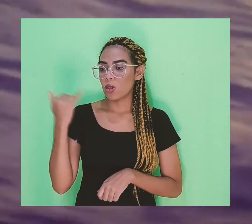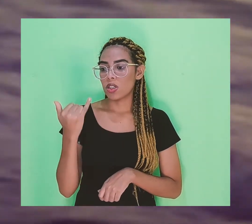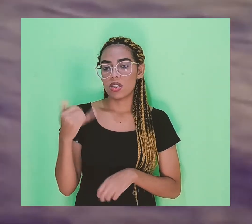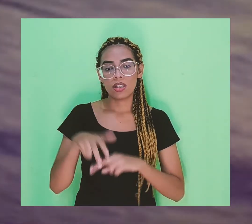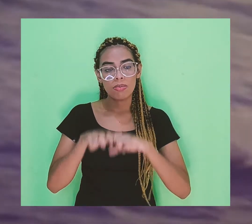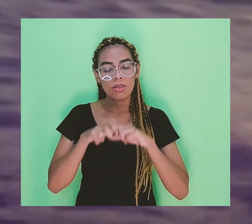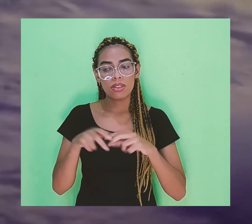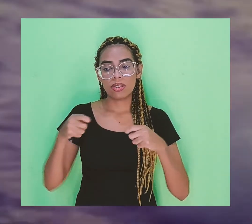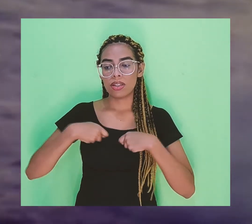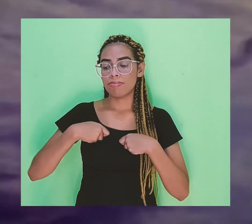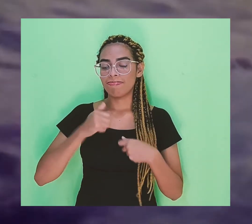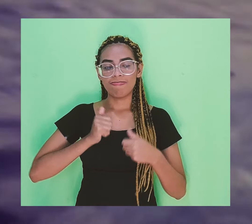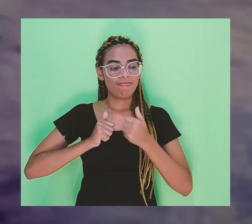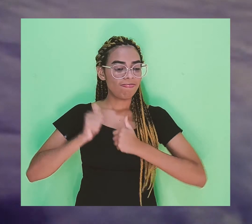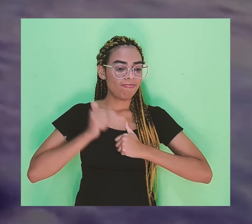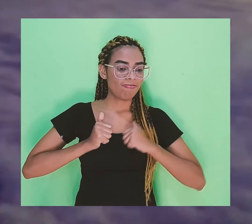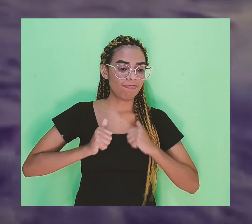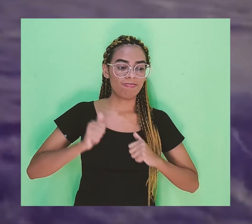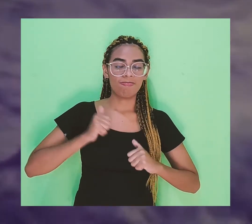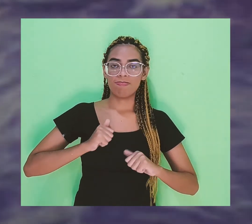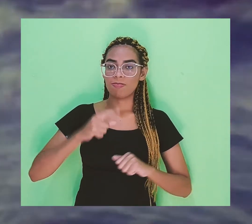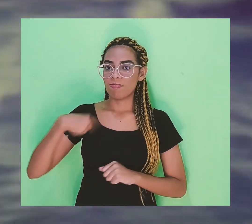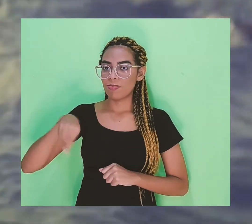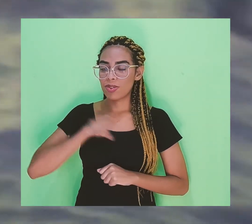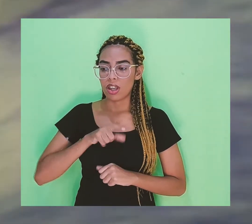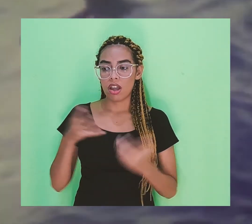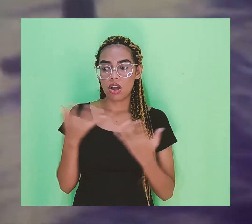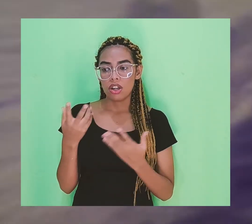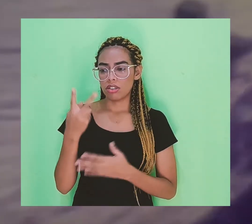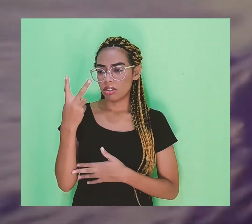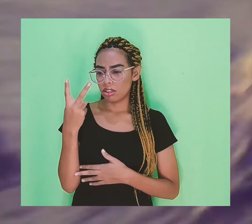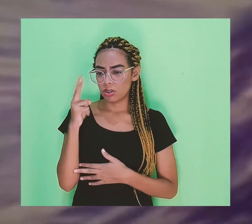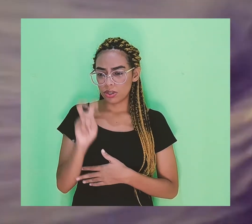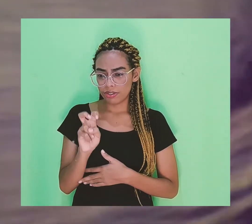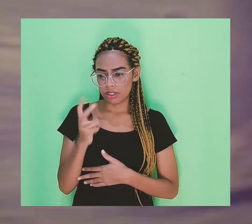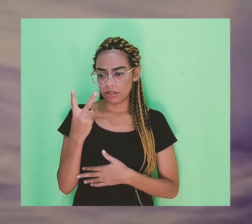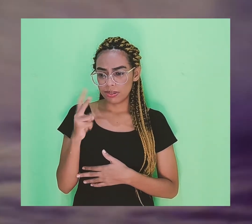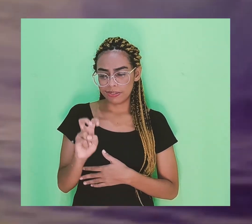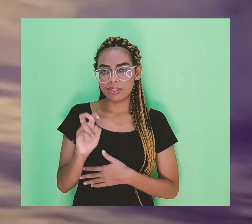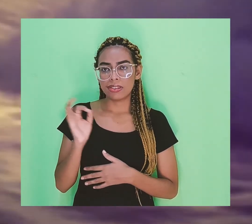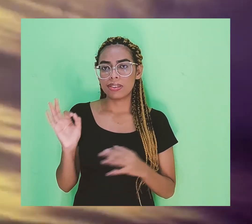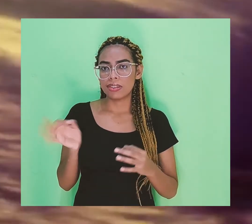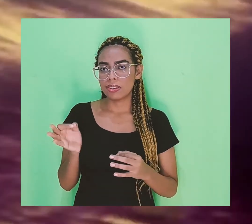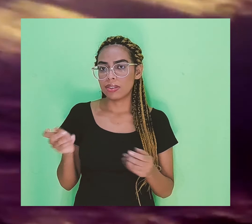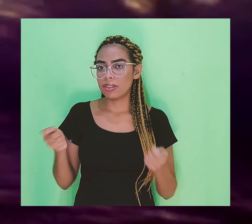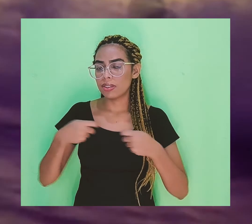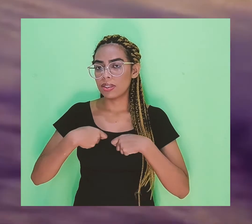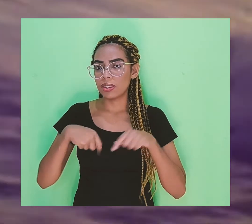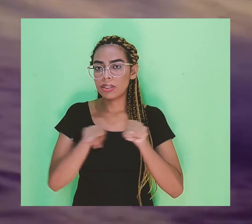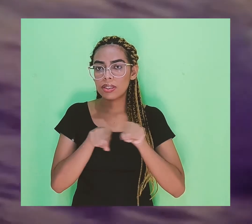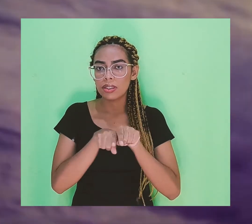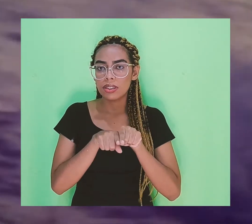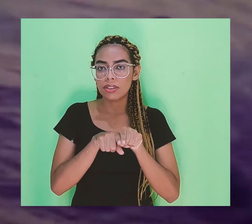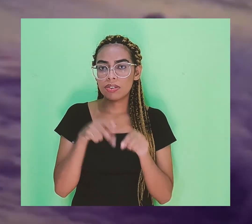gente tá tentando avançar nisso também, sabe? A gente vem nosso segundo podcast, né? A primeira edição foi sobre fazer cineclube, né? Mais uma vez, como disse